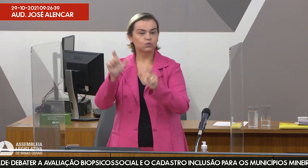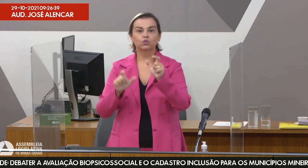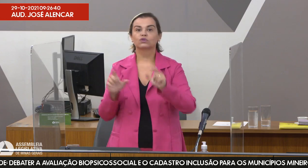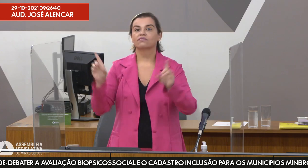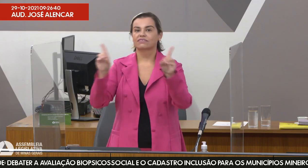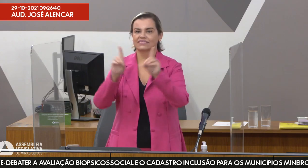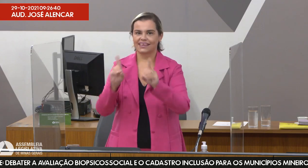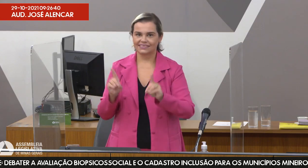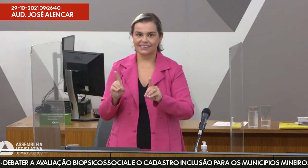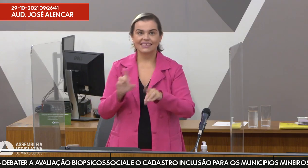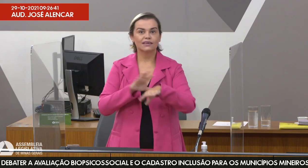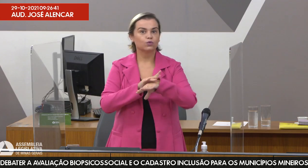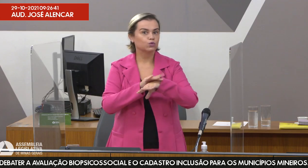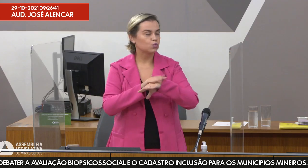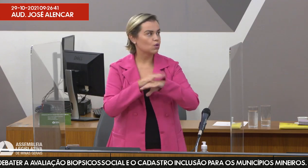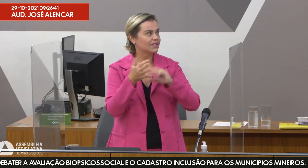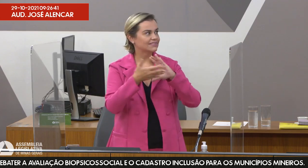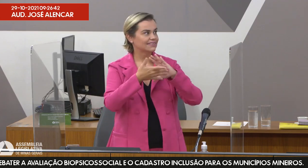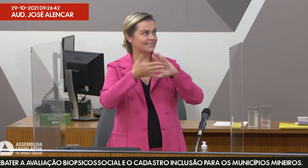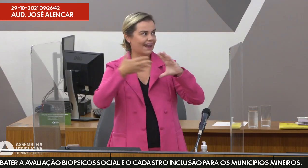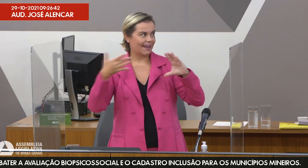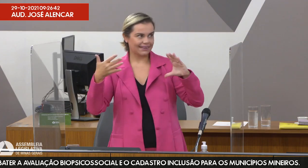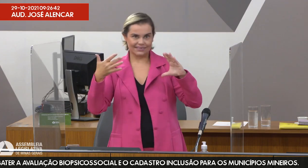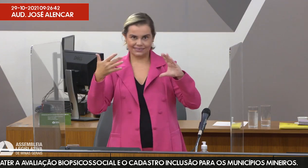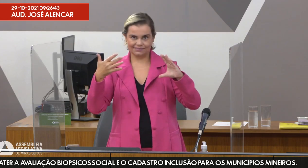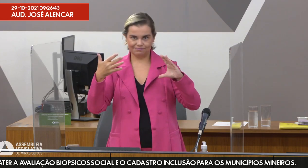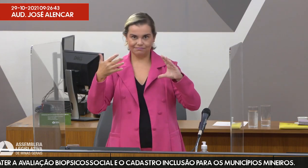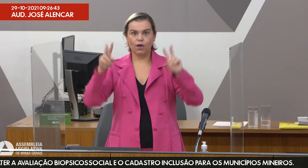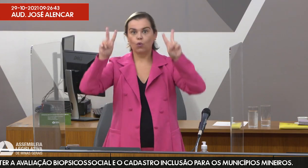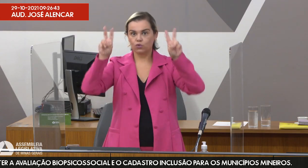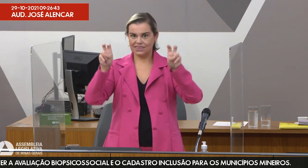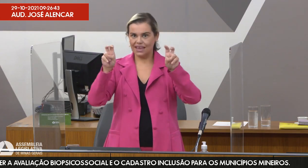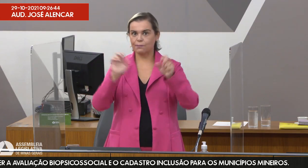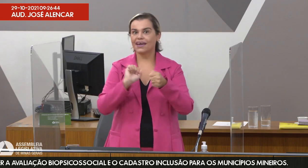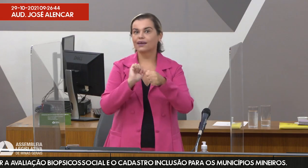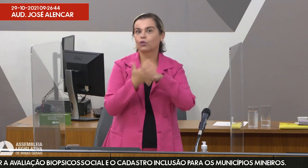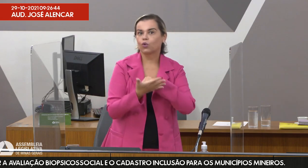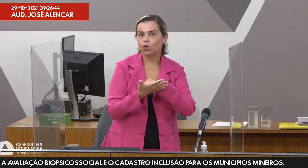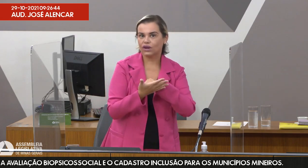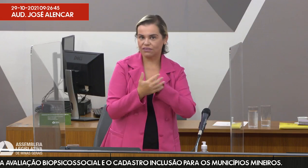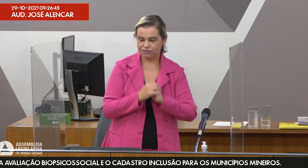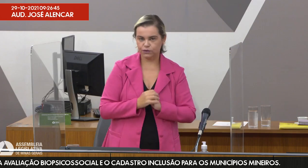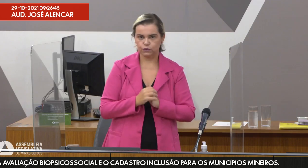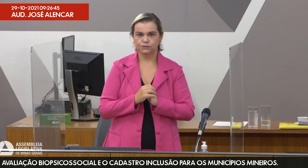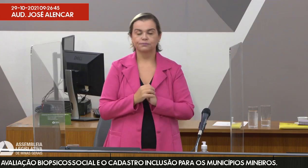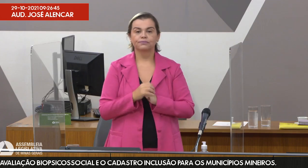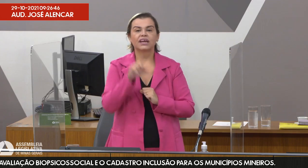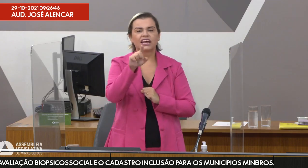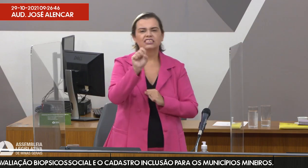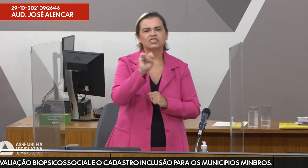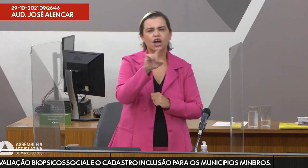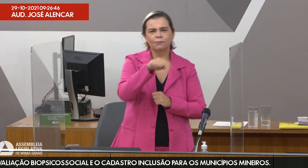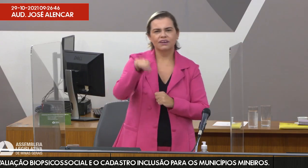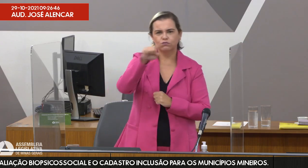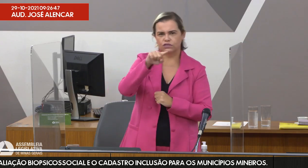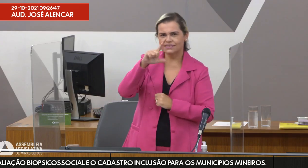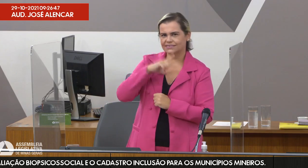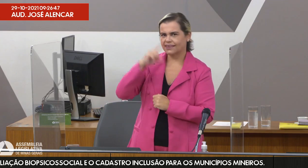de recomendação para profissionais que atendem as pessoas com deficiência e com doenças raras, desde no